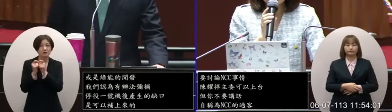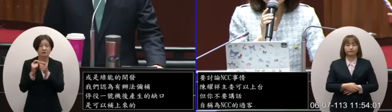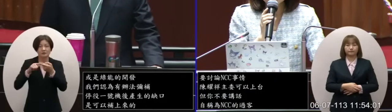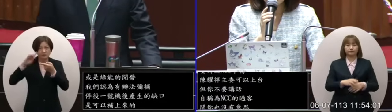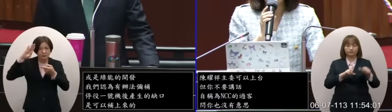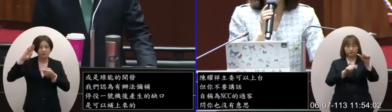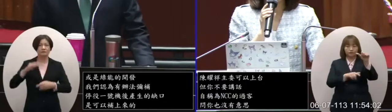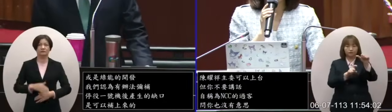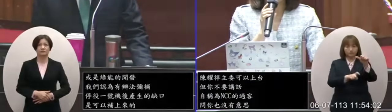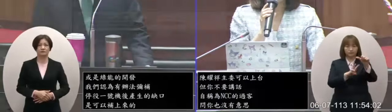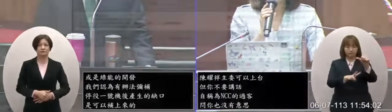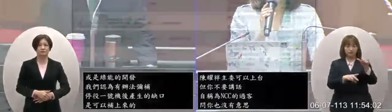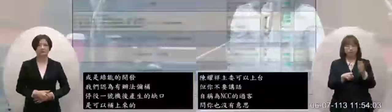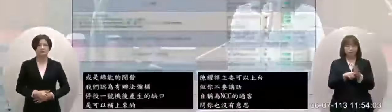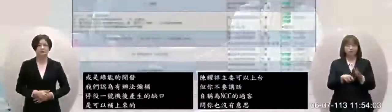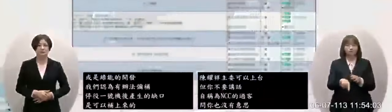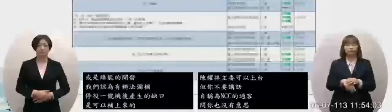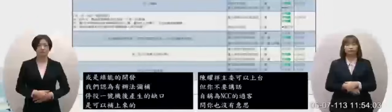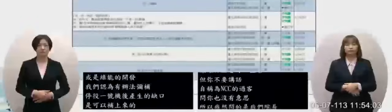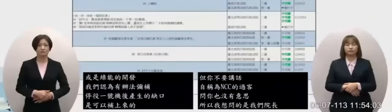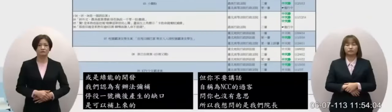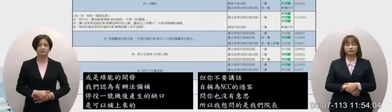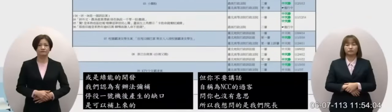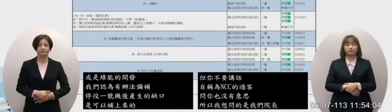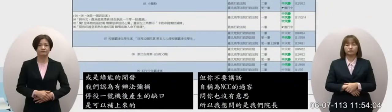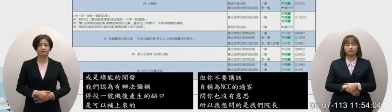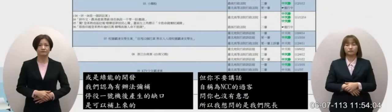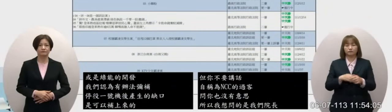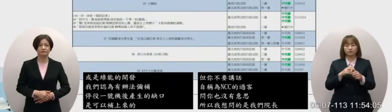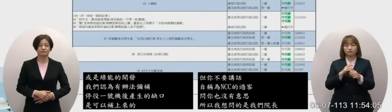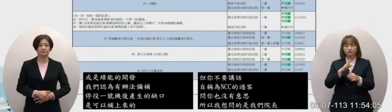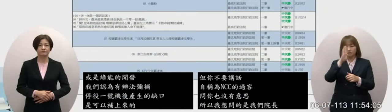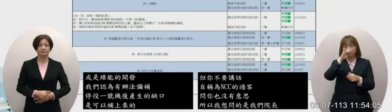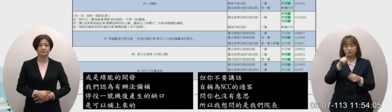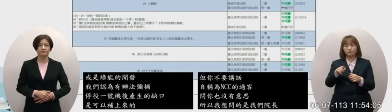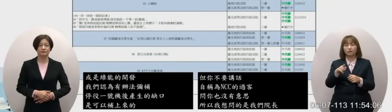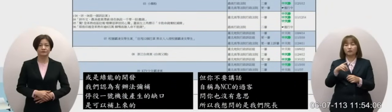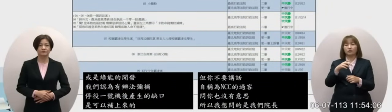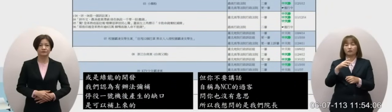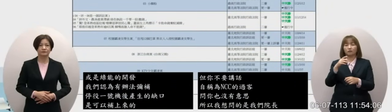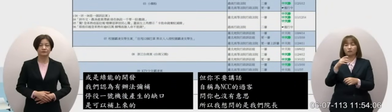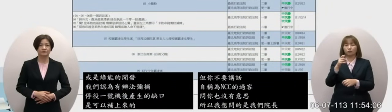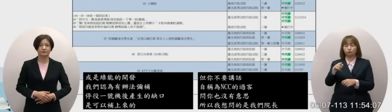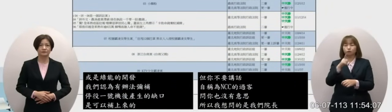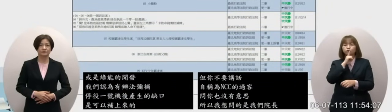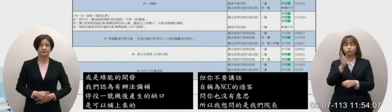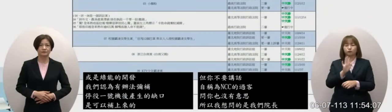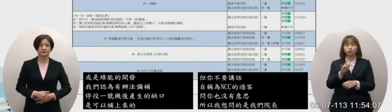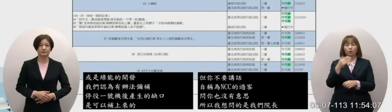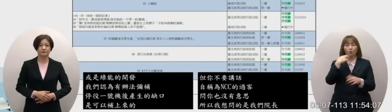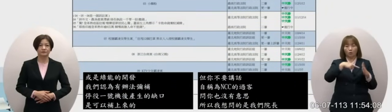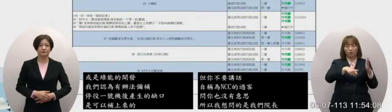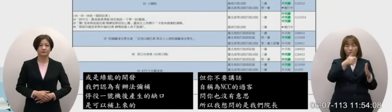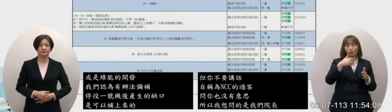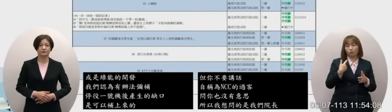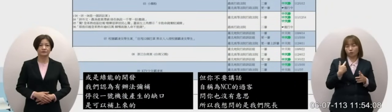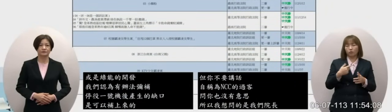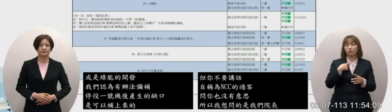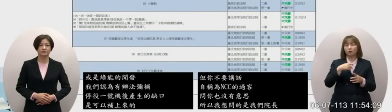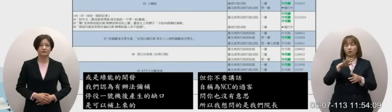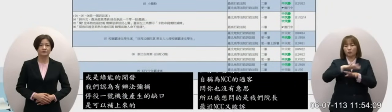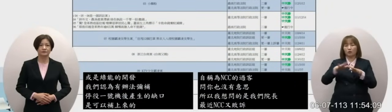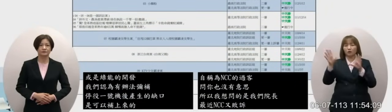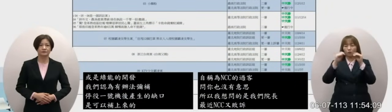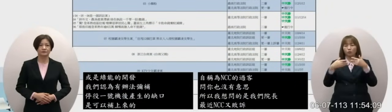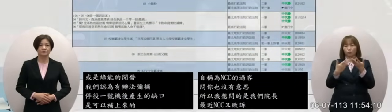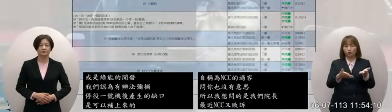起， 5月13号的时候， 嗯， 好，您请我们那个过客不要讲话啊。我如果院长不知道的话，我会提